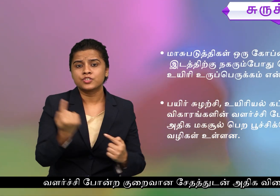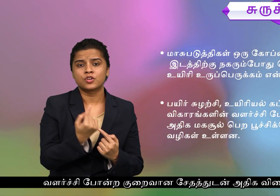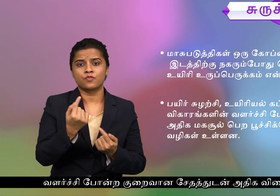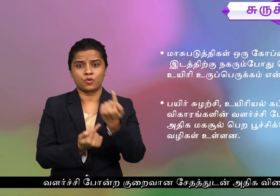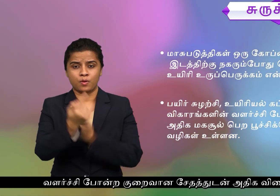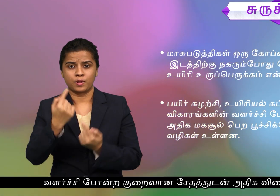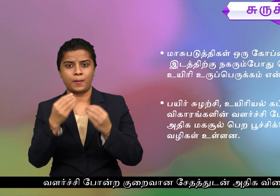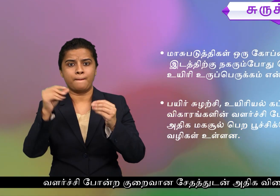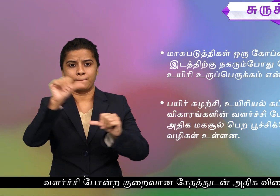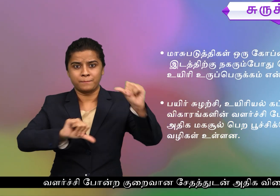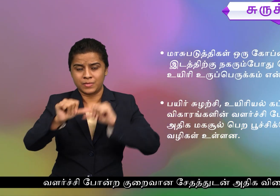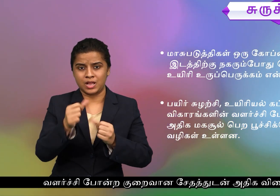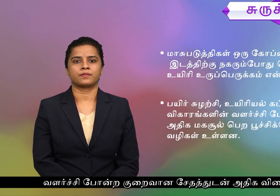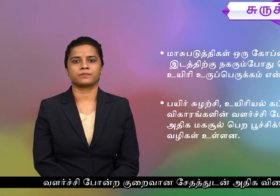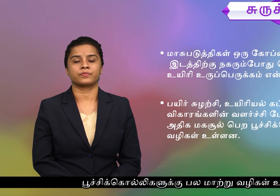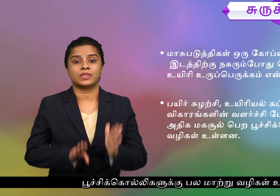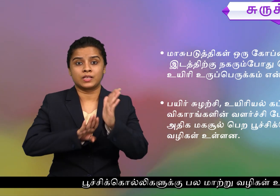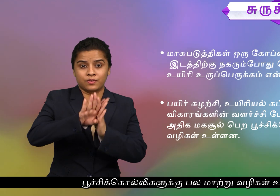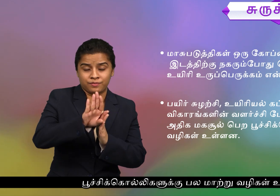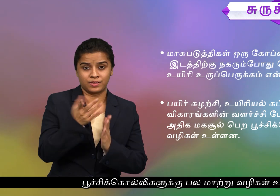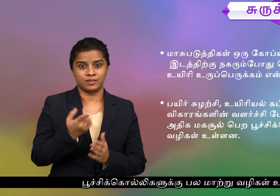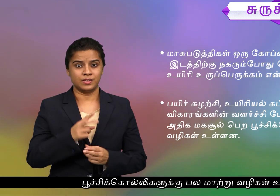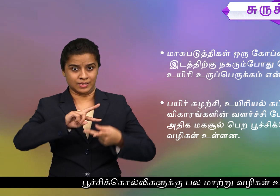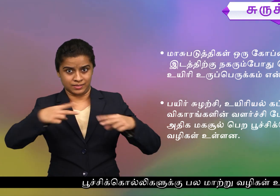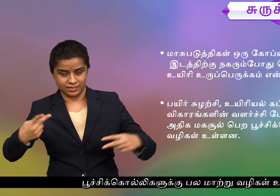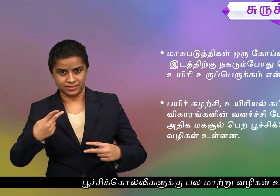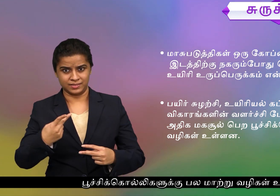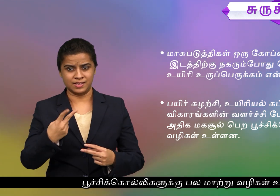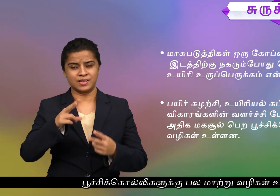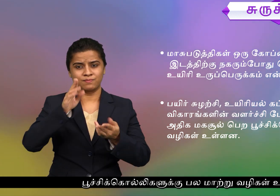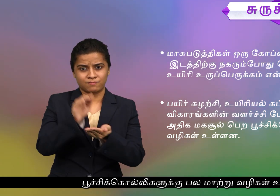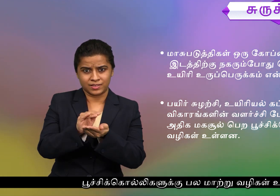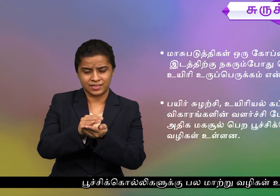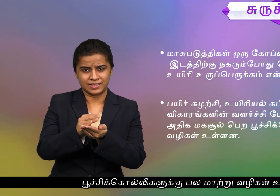சேதத்துடன் அதிக விளைச்சலை பெற பூச்சிக்கொல்லிகளுக்கு பல மாற்று வழிகள் உள்ளன.